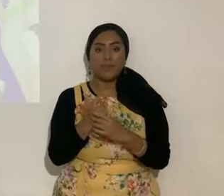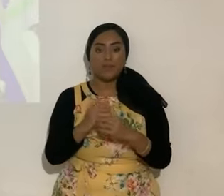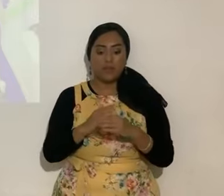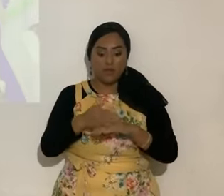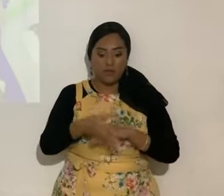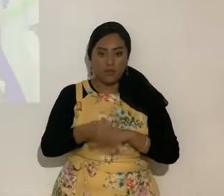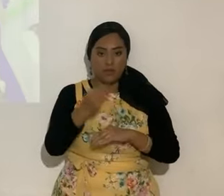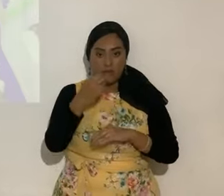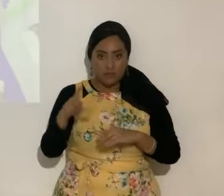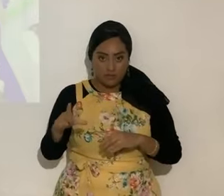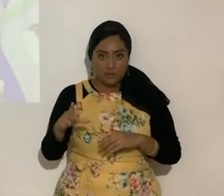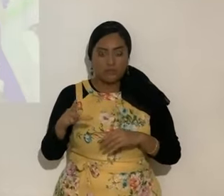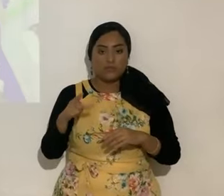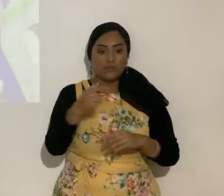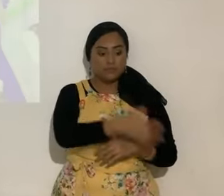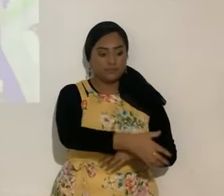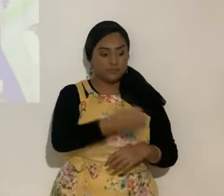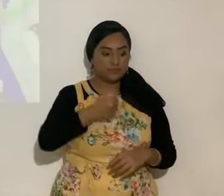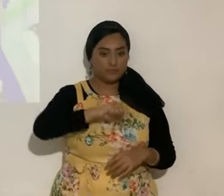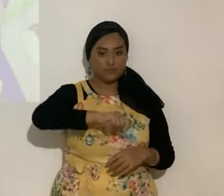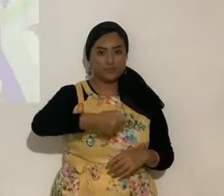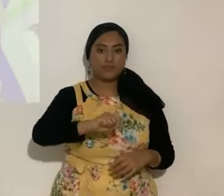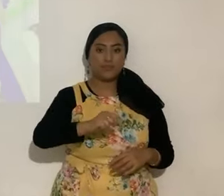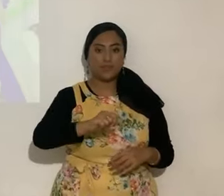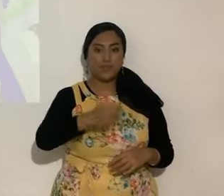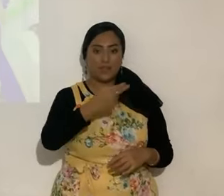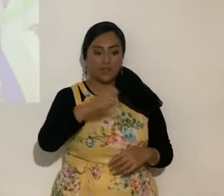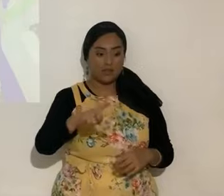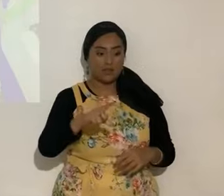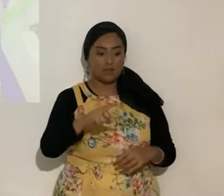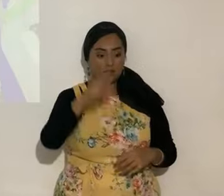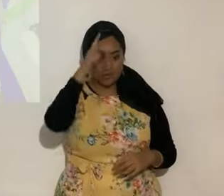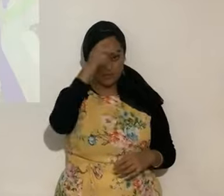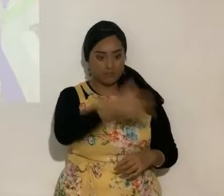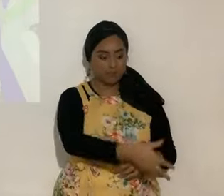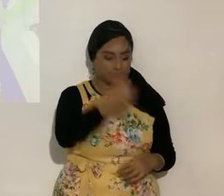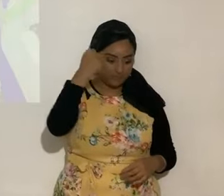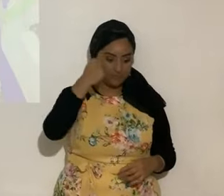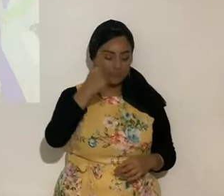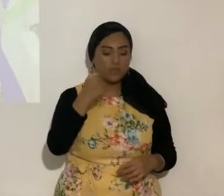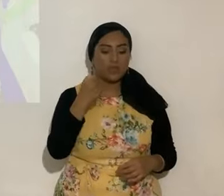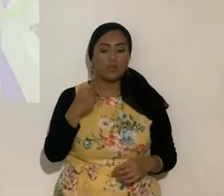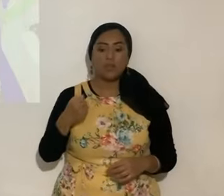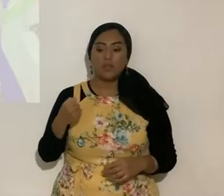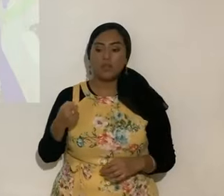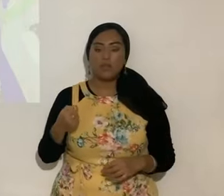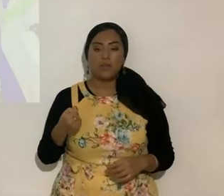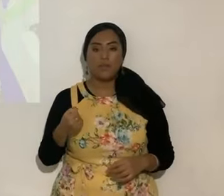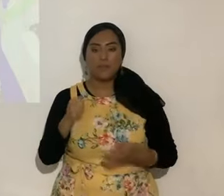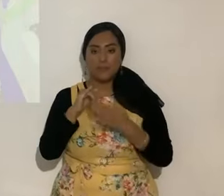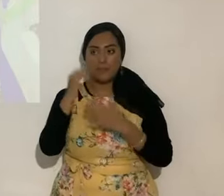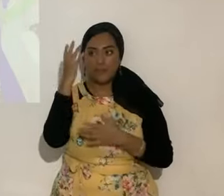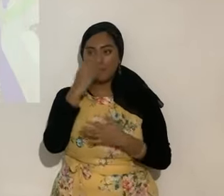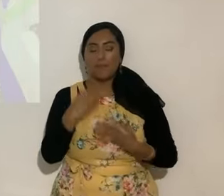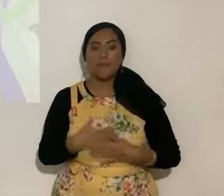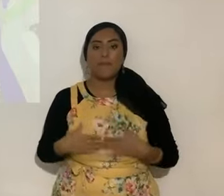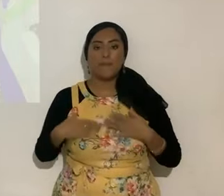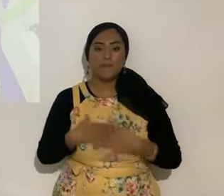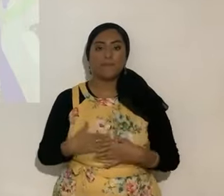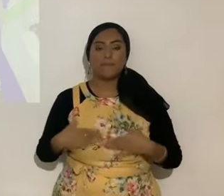abismo, pasa al infierno, le quita las llaves de la muerte al diablo, aleluya, eso es para gozarse